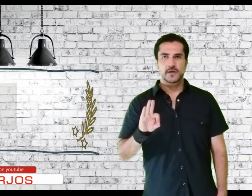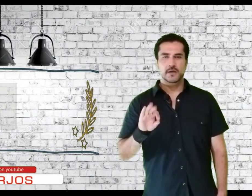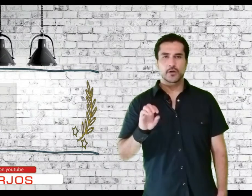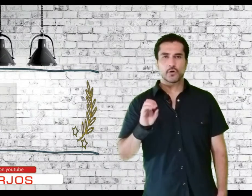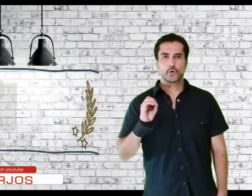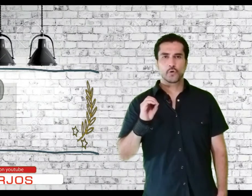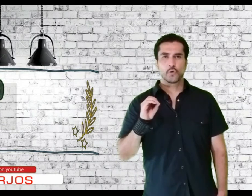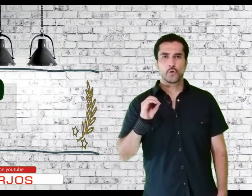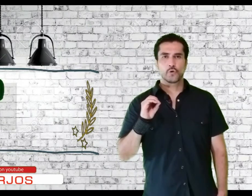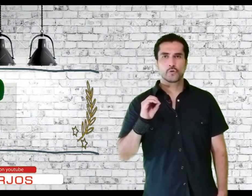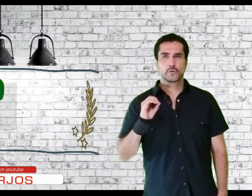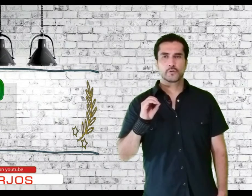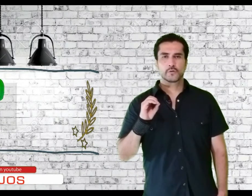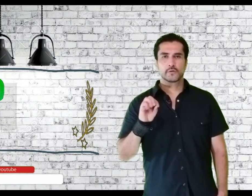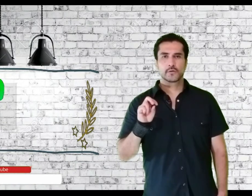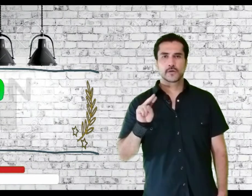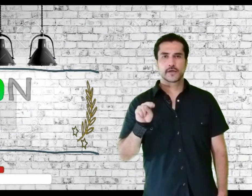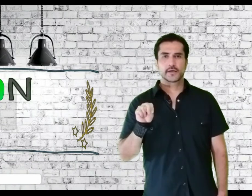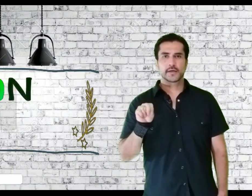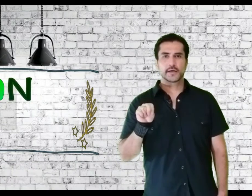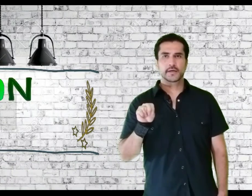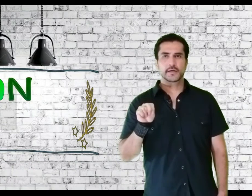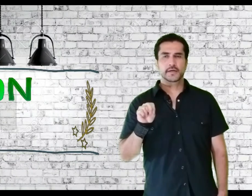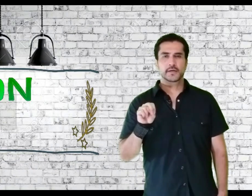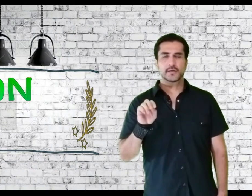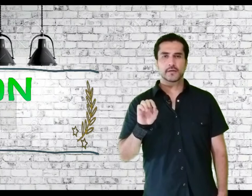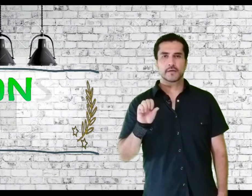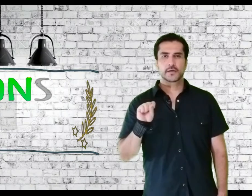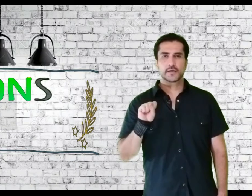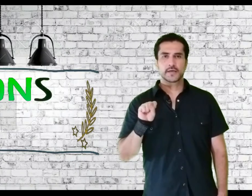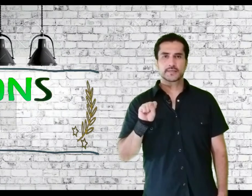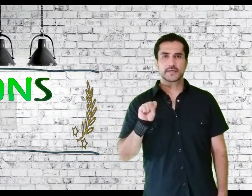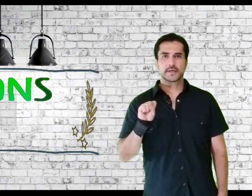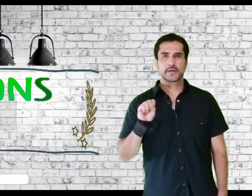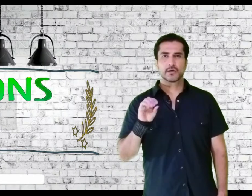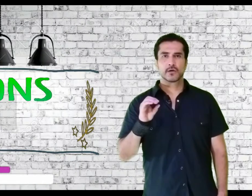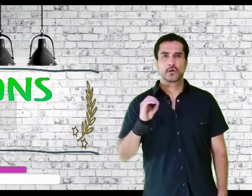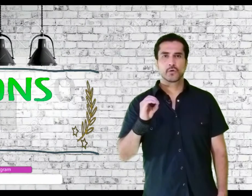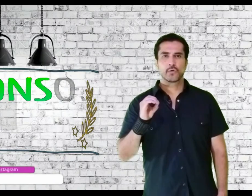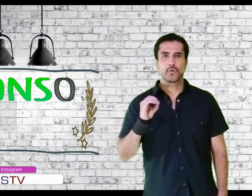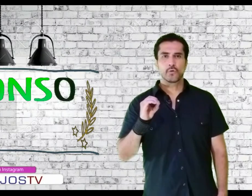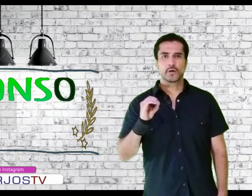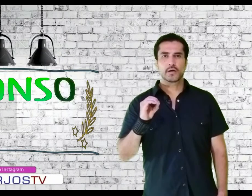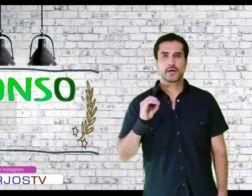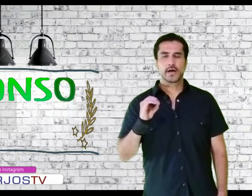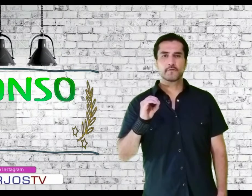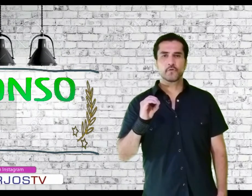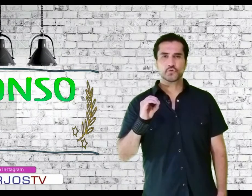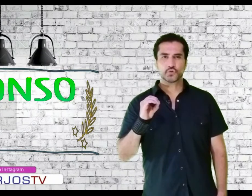F, O, N, S, O, Alfonso.